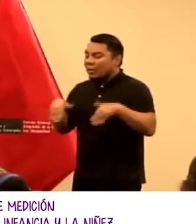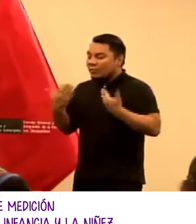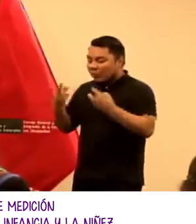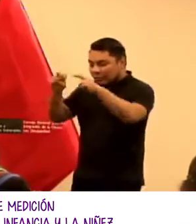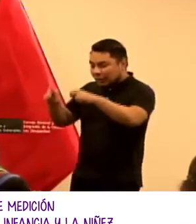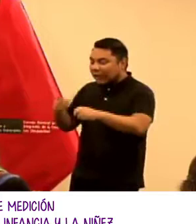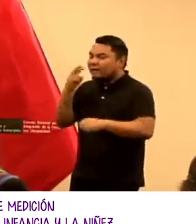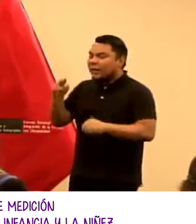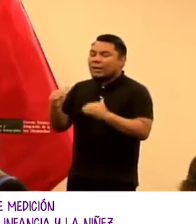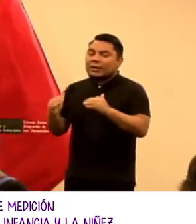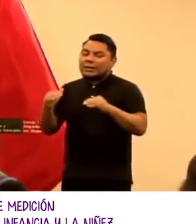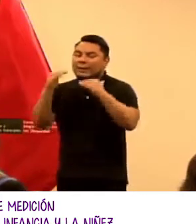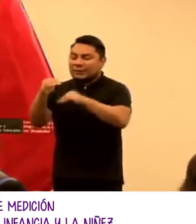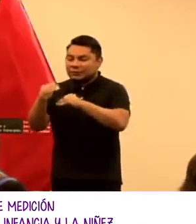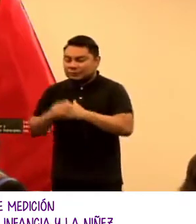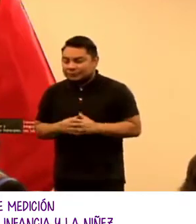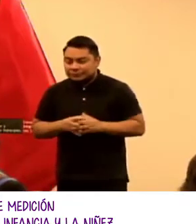alguna limitación funcional en ese sentido.